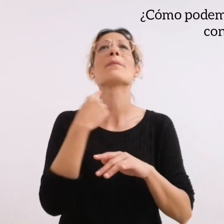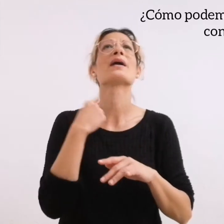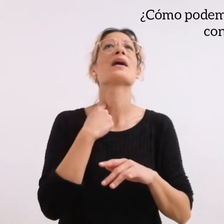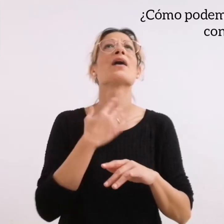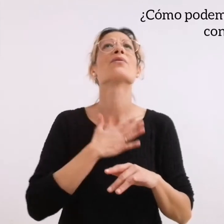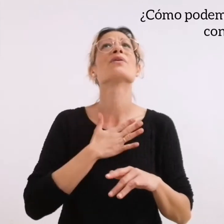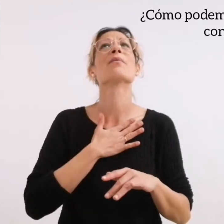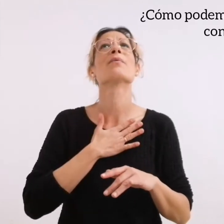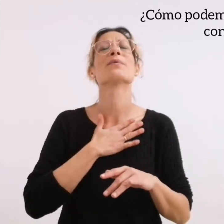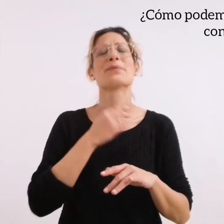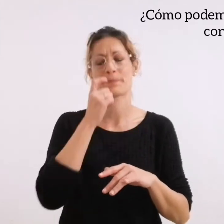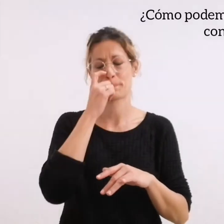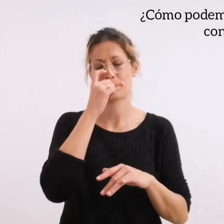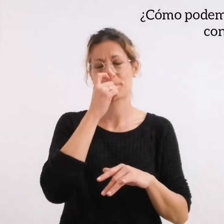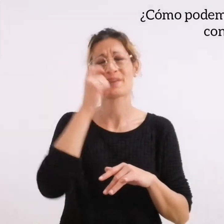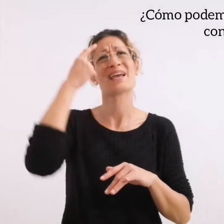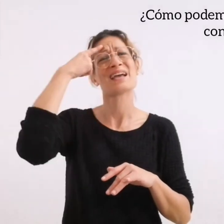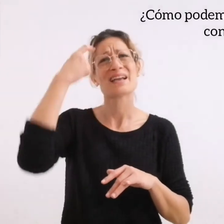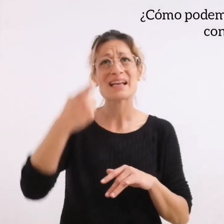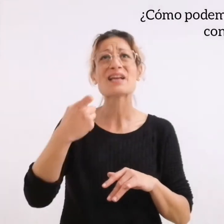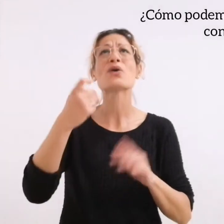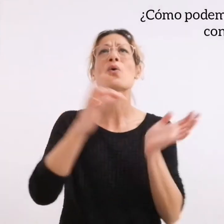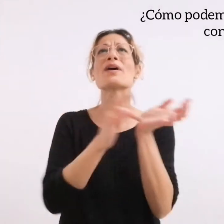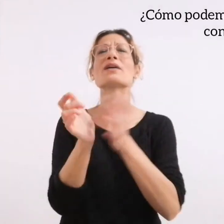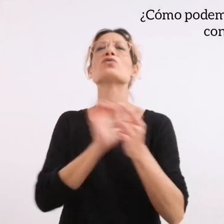Creo que Jesucristo murió en la cruz para salvarme.